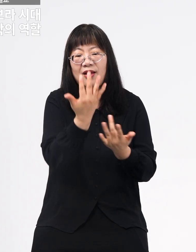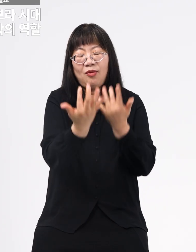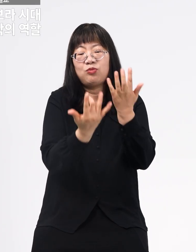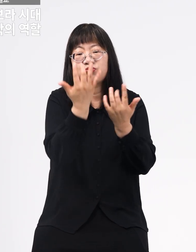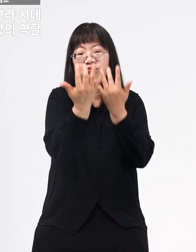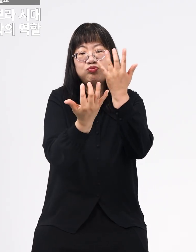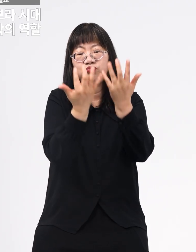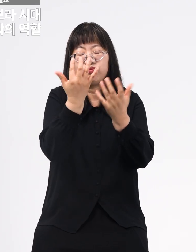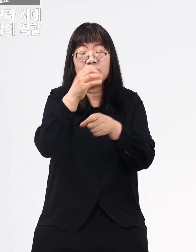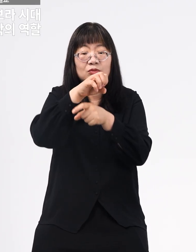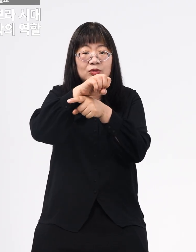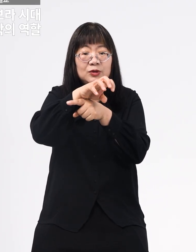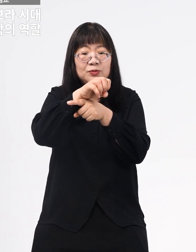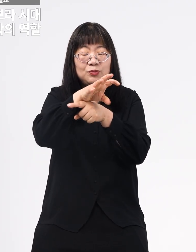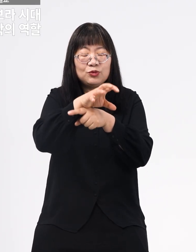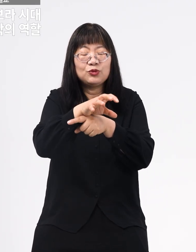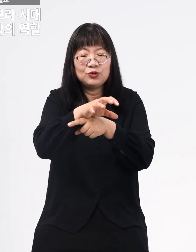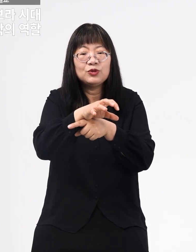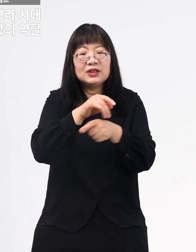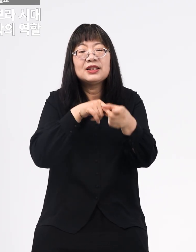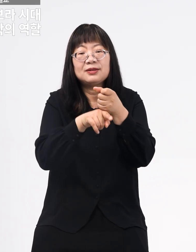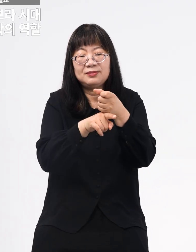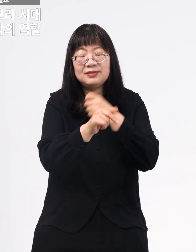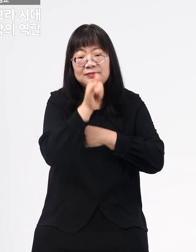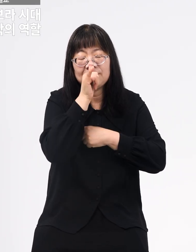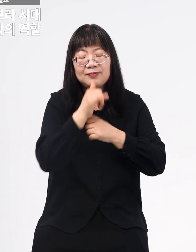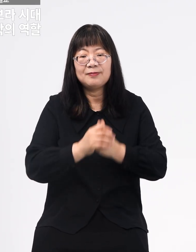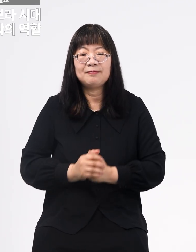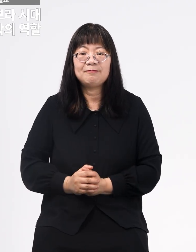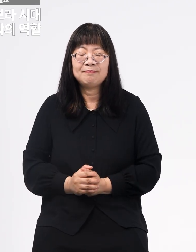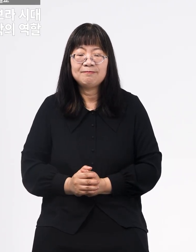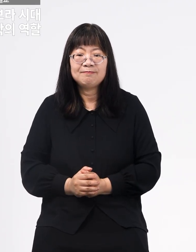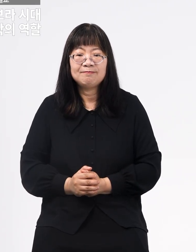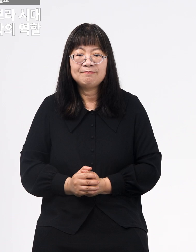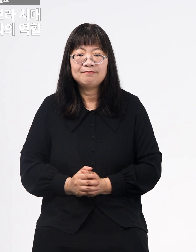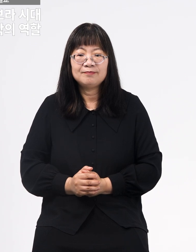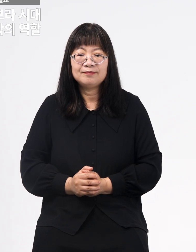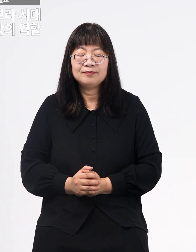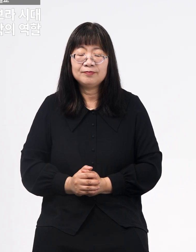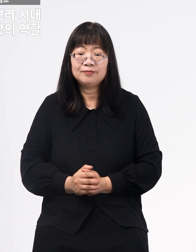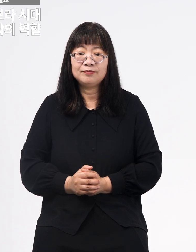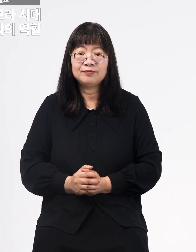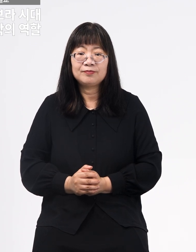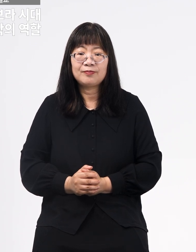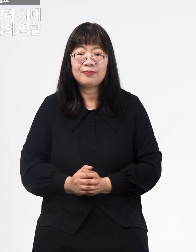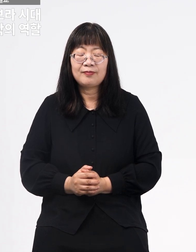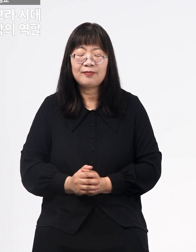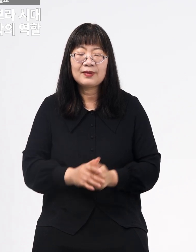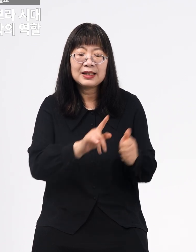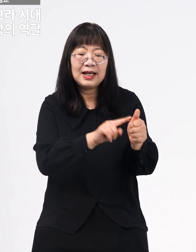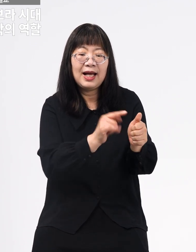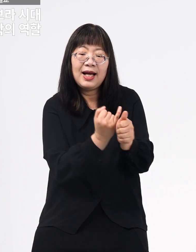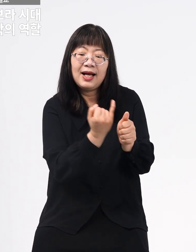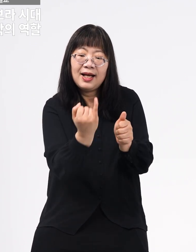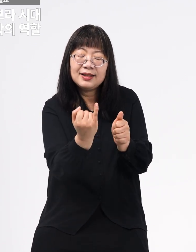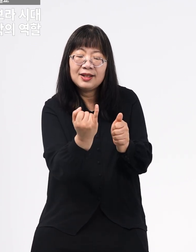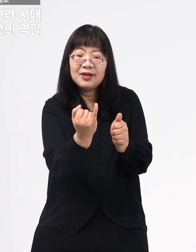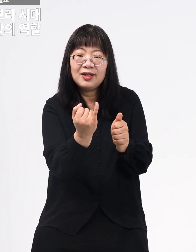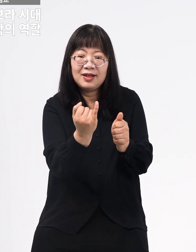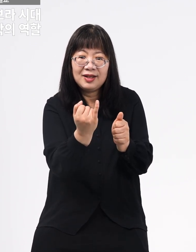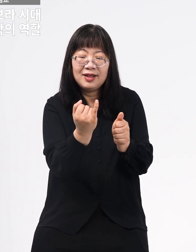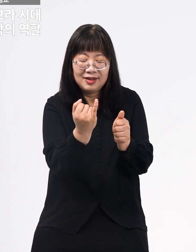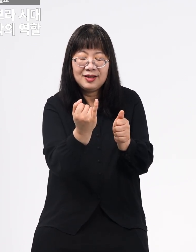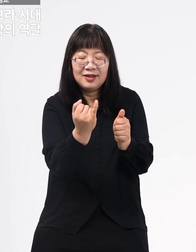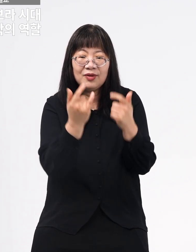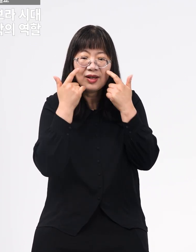등불, 횃불 뭐 이런 뜻입니다. 그의 아내로 자리매김하는